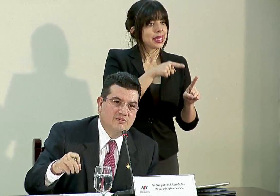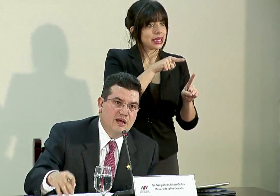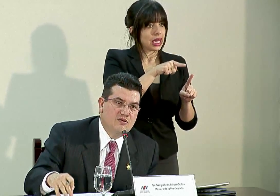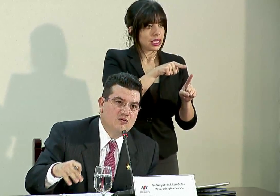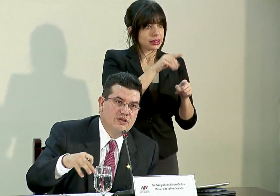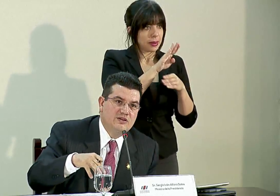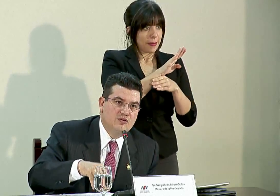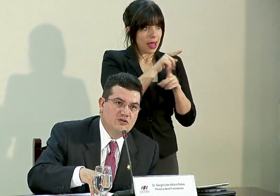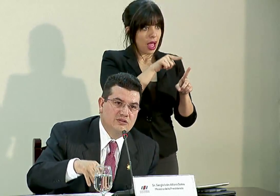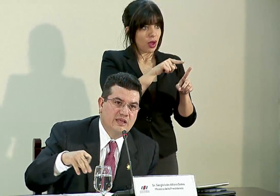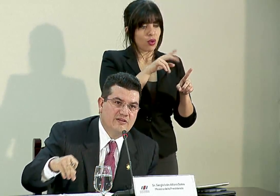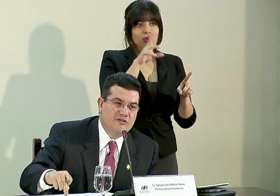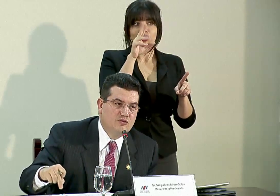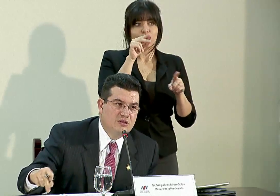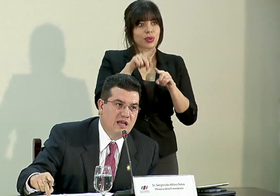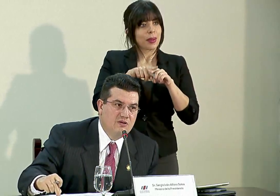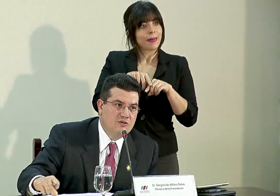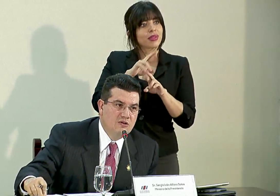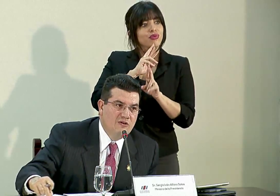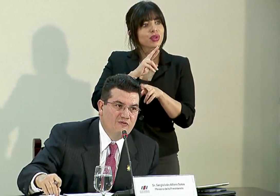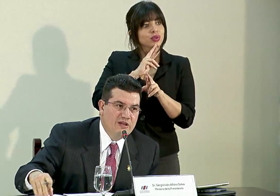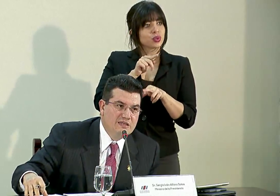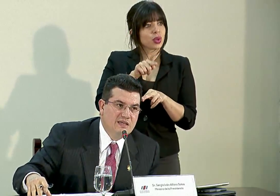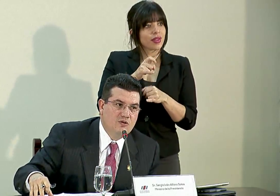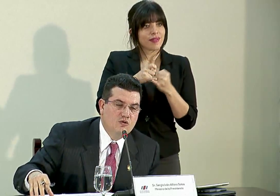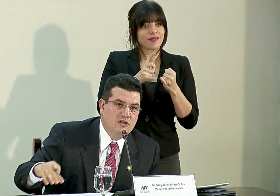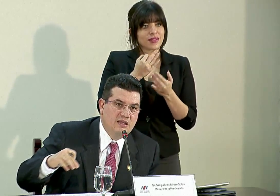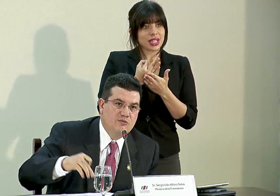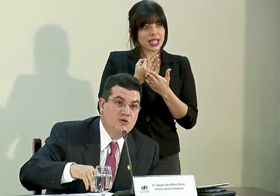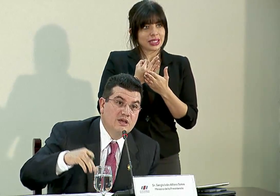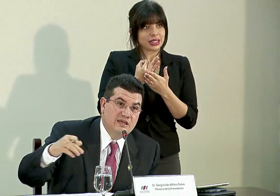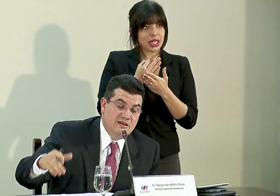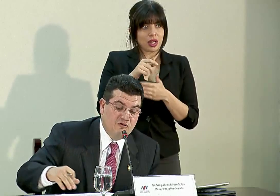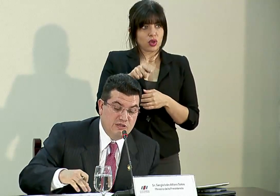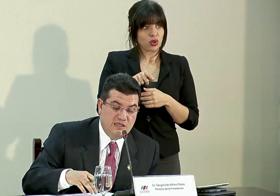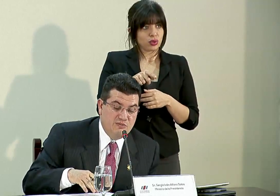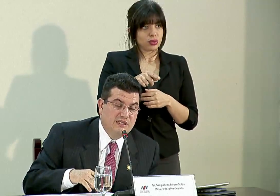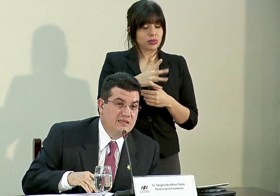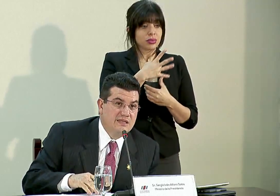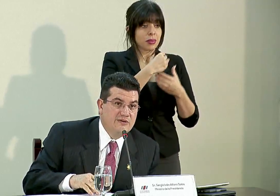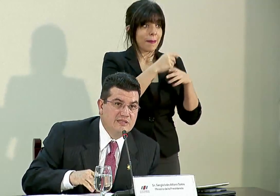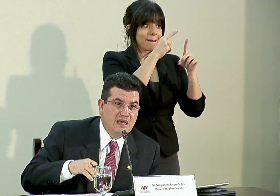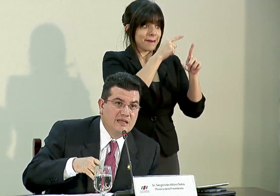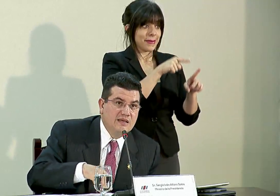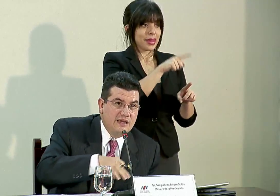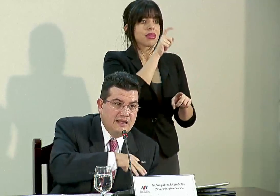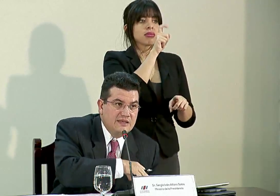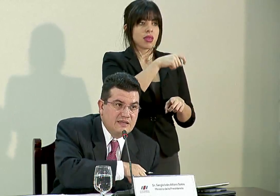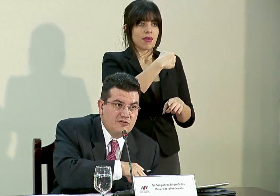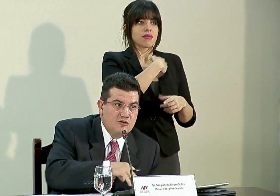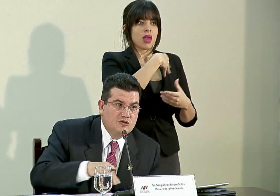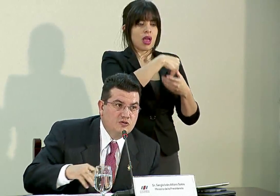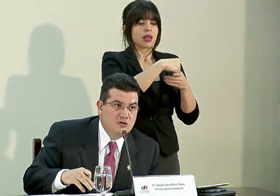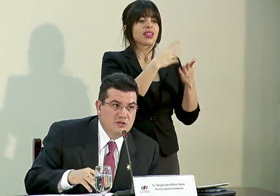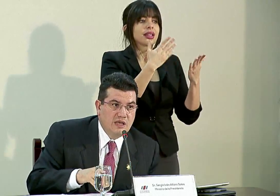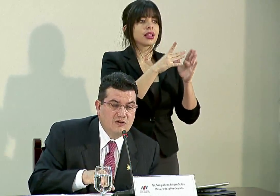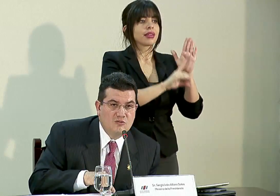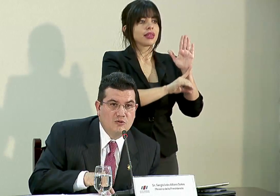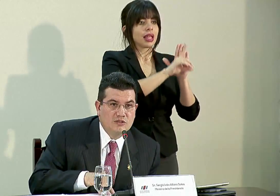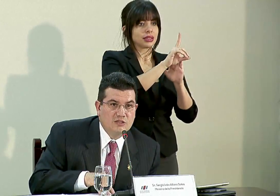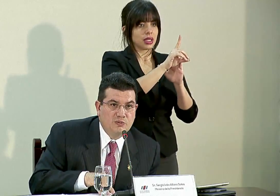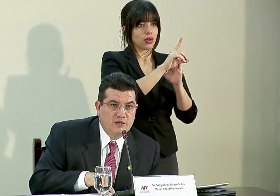del banco y no del resultado financiero último y dentro de esas metas debe estar el desarrollo